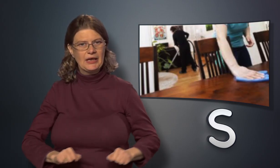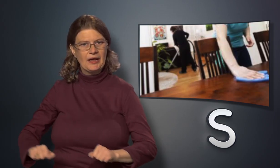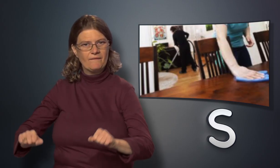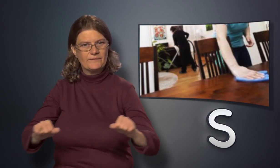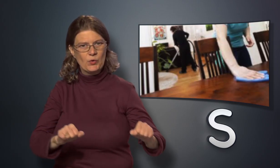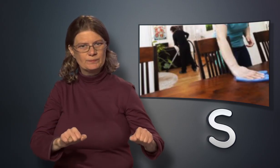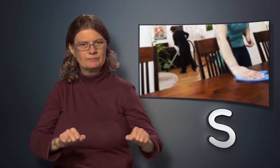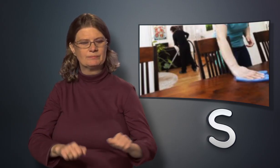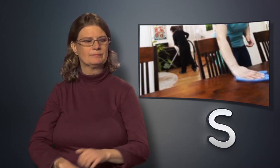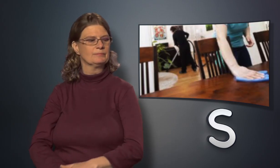Siivota.